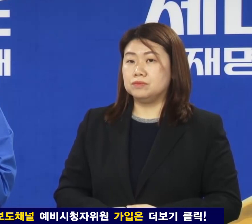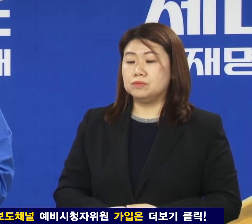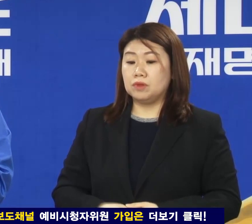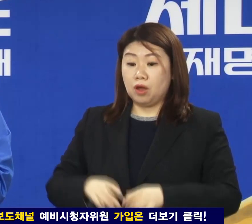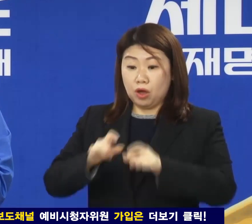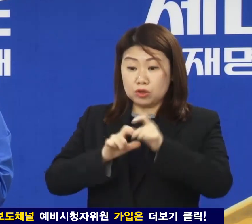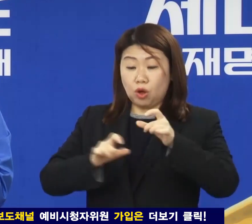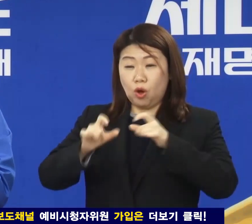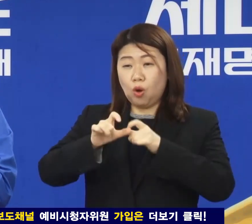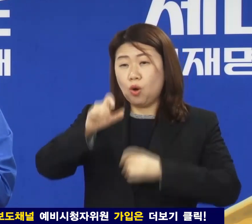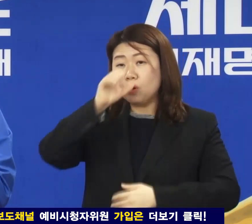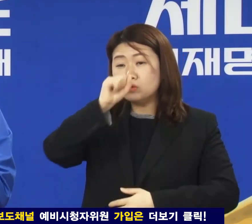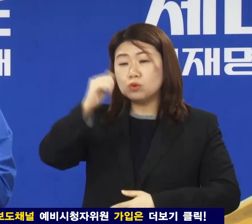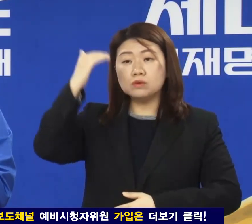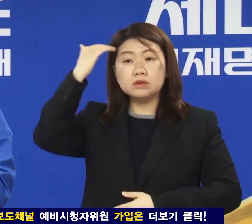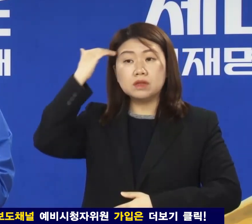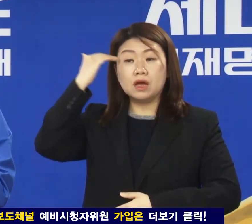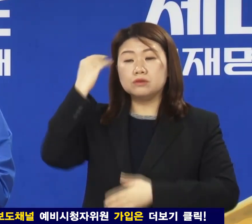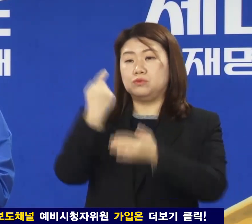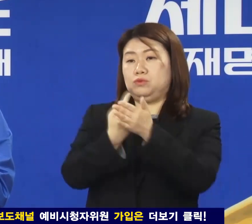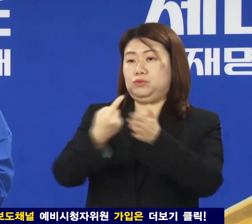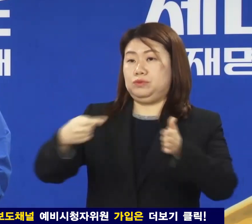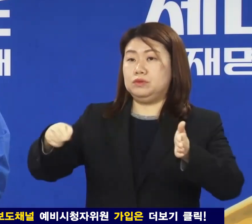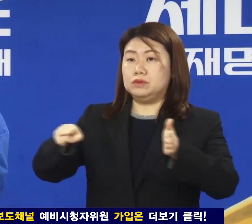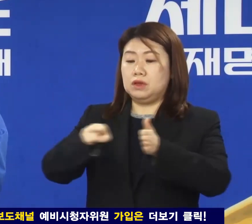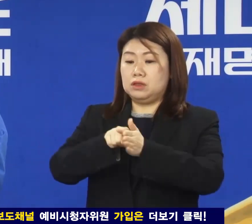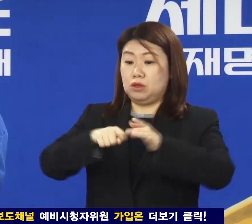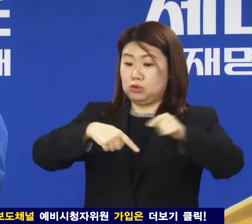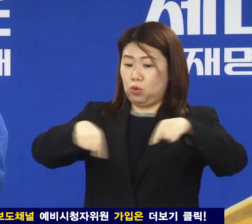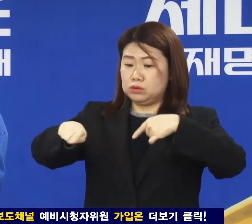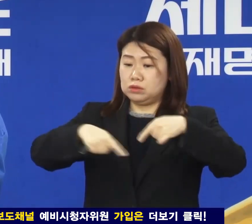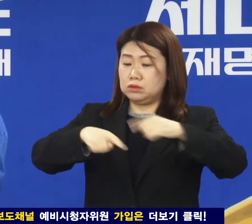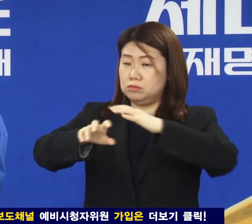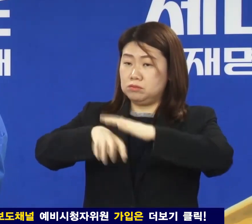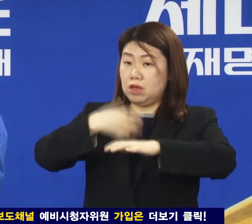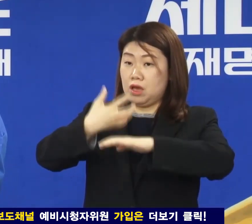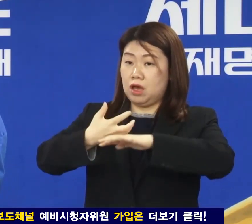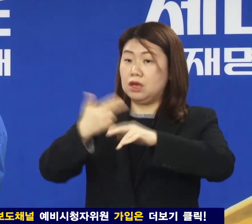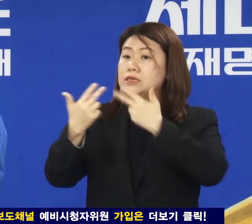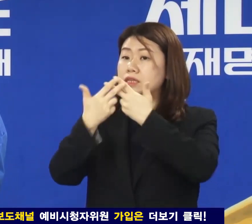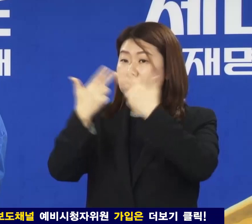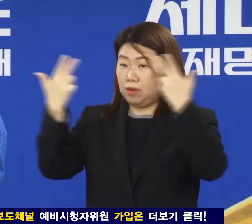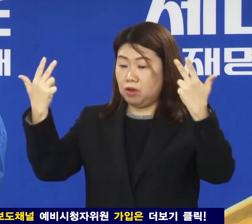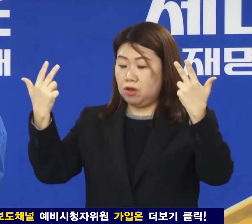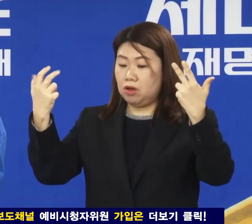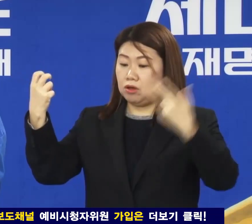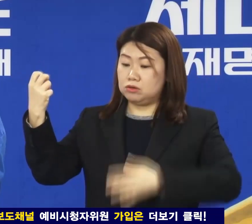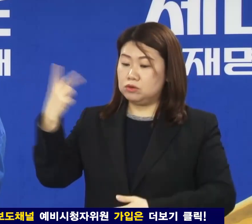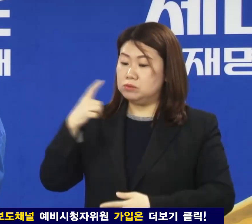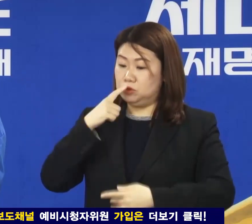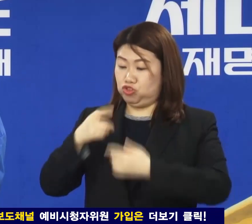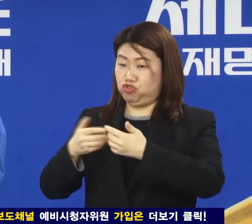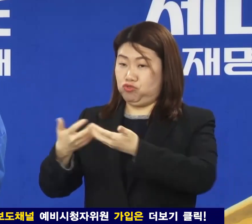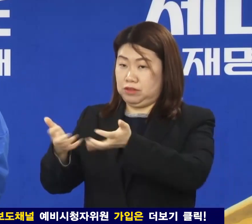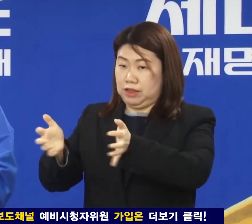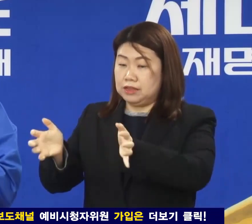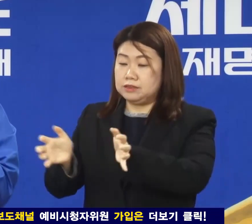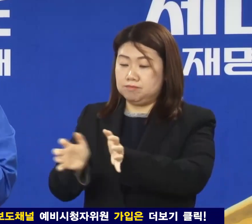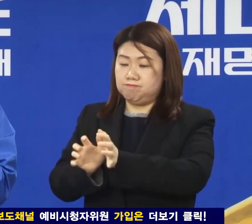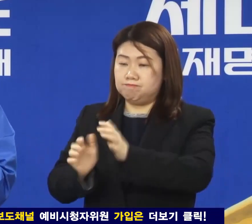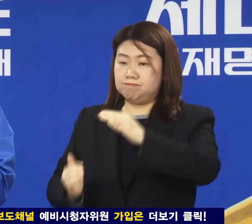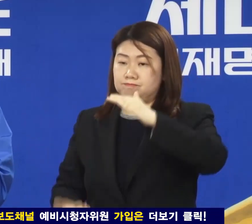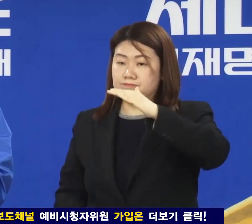더 나은 대한민국을 위해서 정치개혁, 이재명 후보와 민주당이 반드시